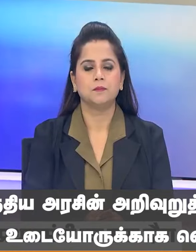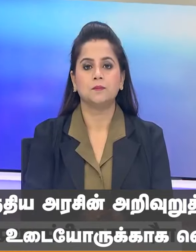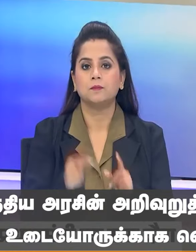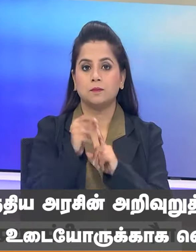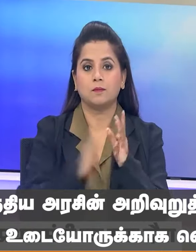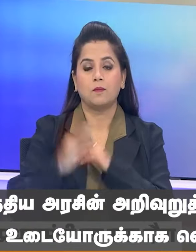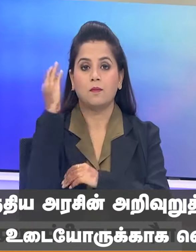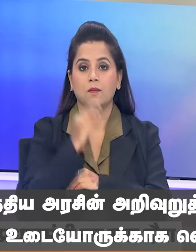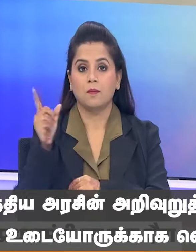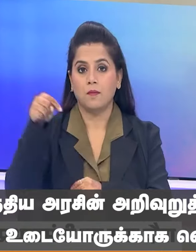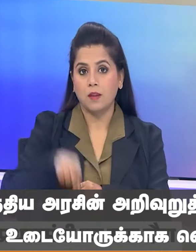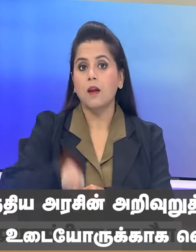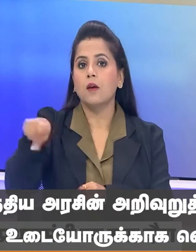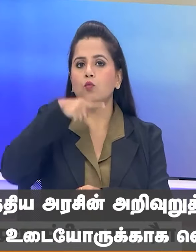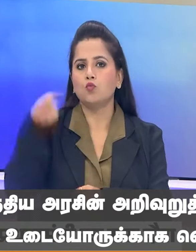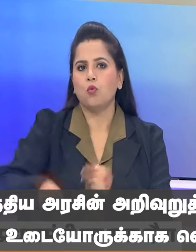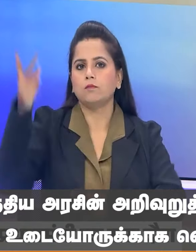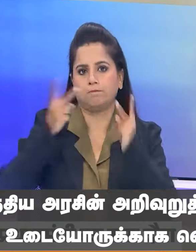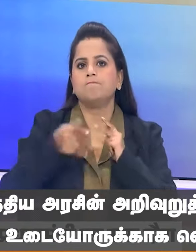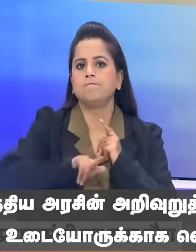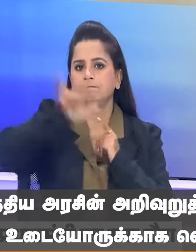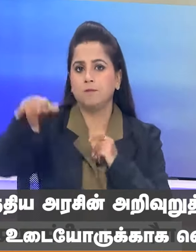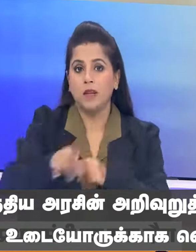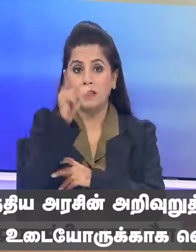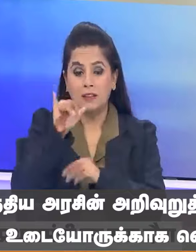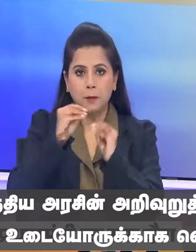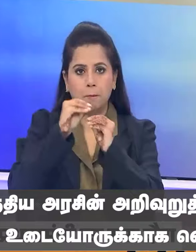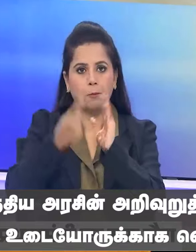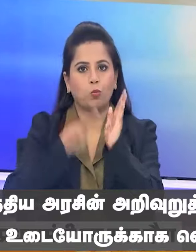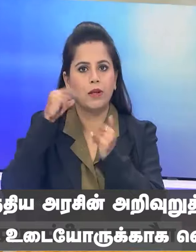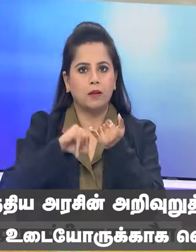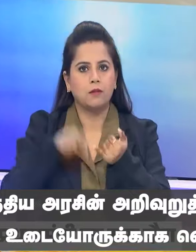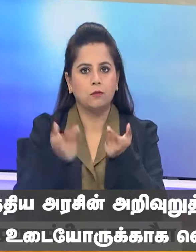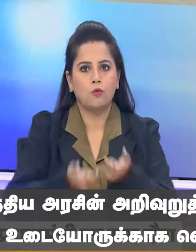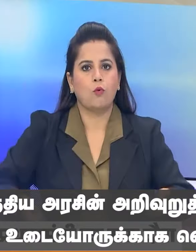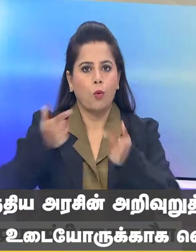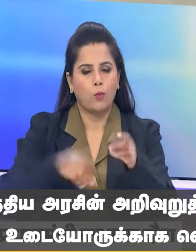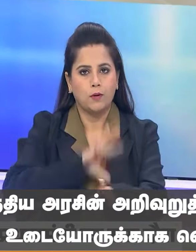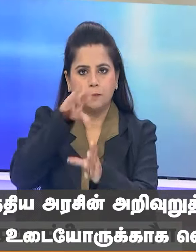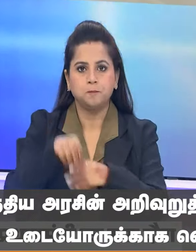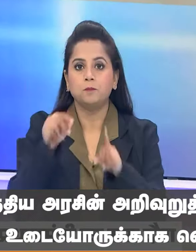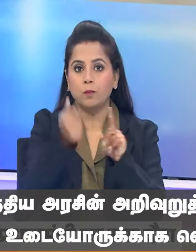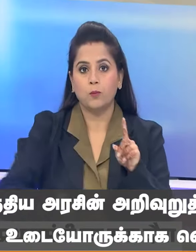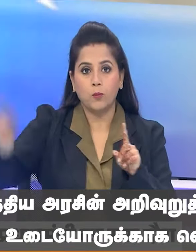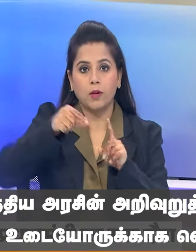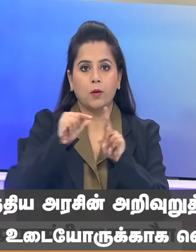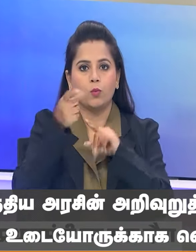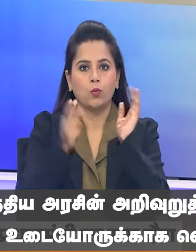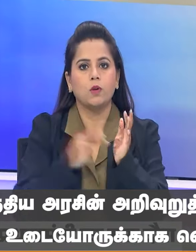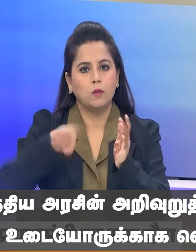प्रधानमंत्री नरेंद्र मोदी आज रूस दौरे पर होंगे रवाना सव ब्रिक्स शिखर सम्मेलन में लेंगे भाग राष्ट्रपति पुतिन से भी